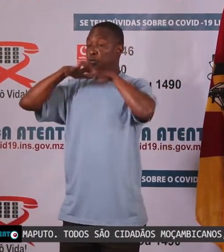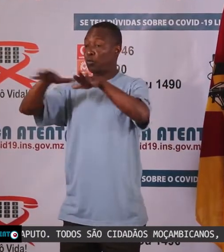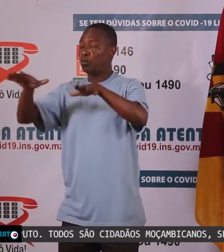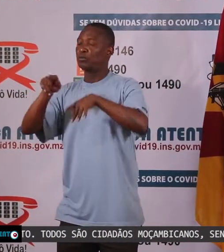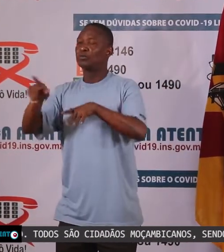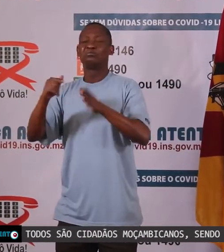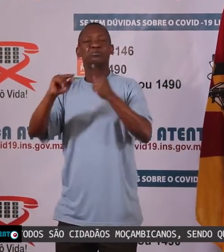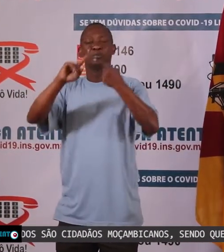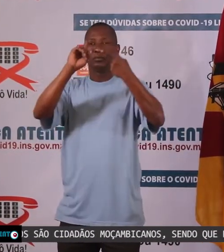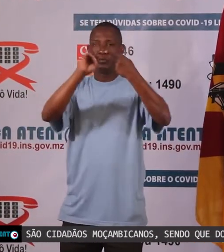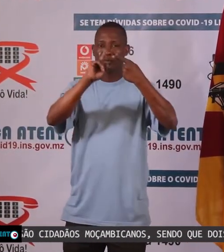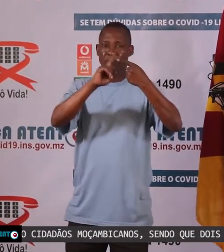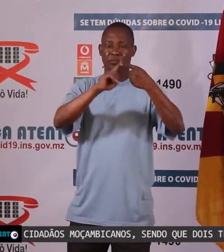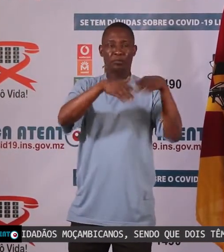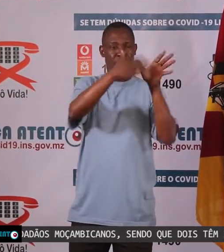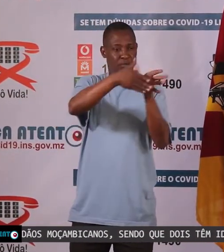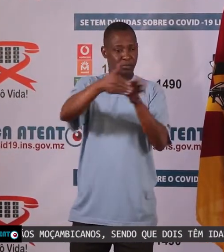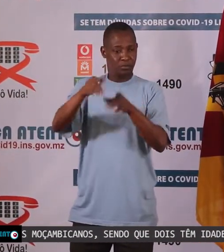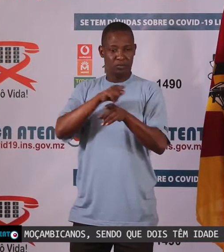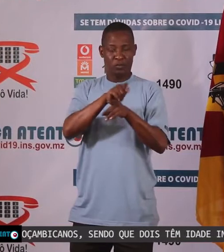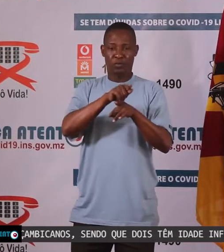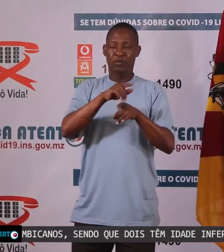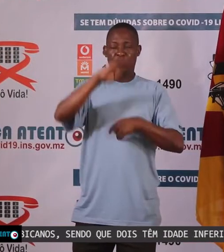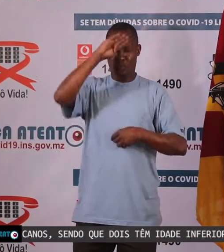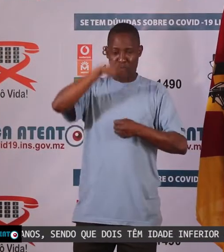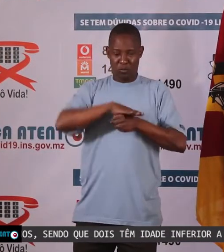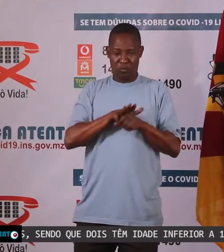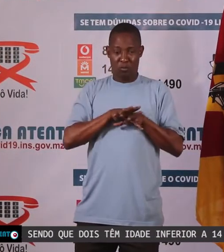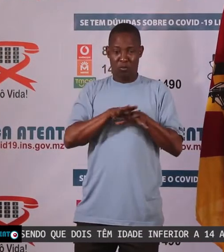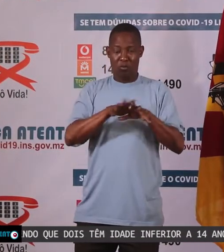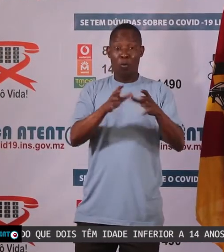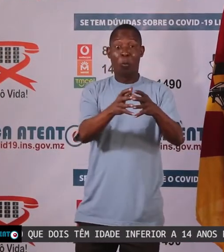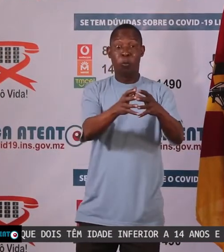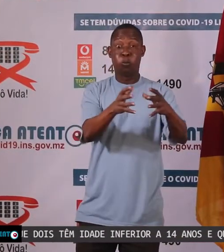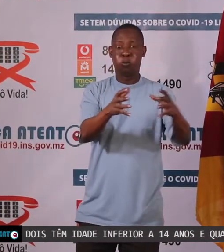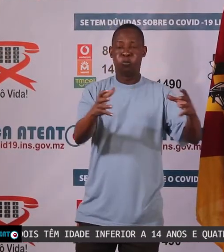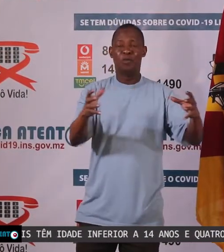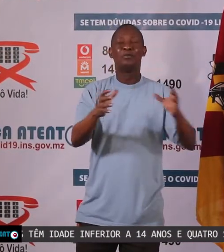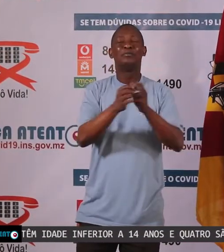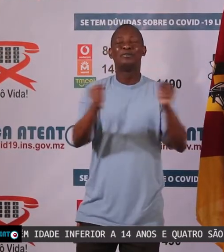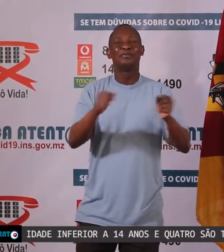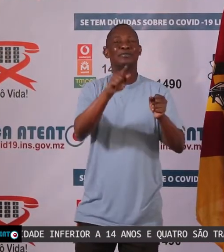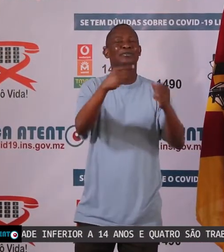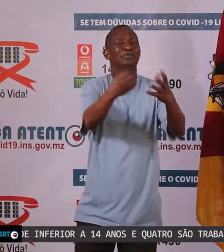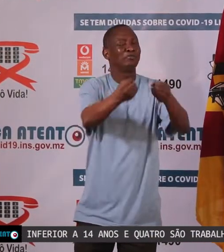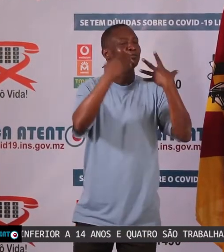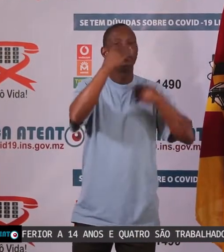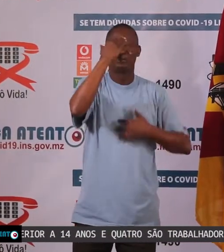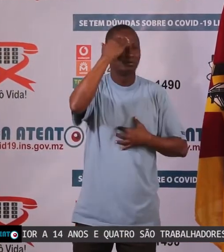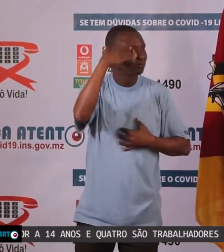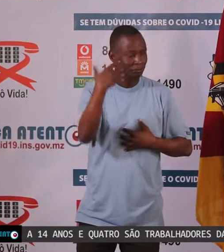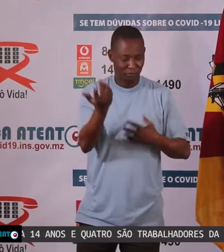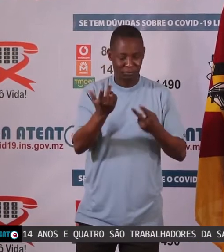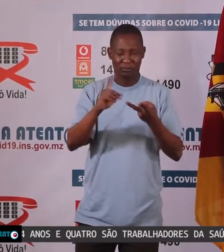de casos, cuja cadeia de transmissão é desconhecida, acompanhado pela mudança no perfil